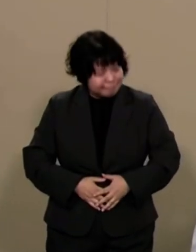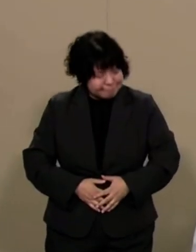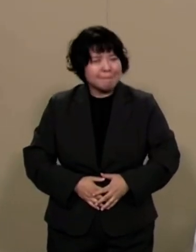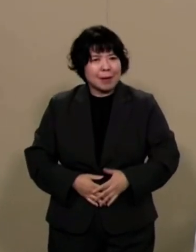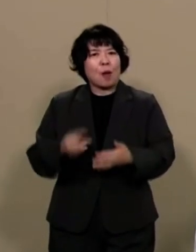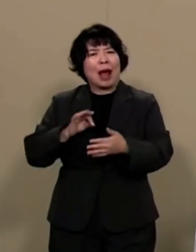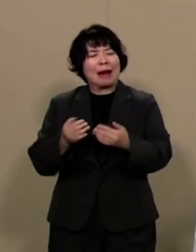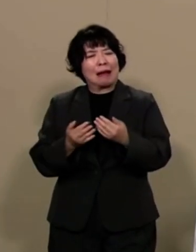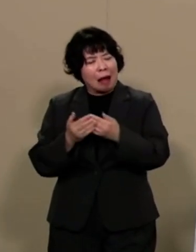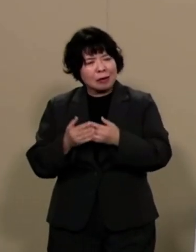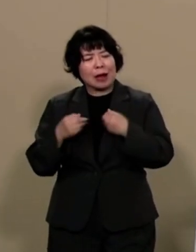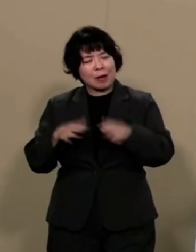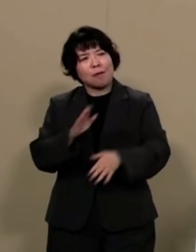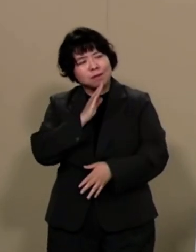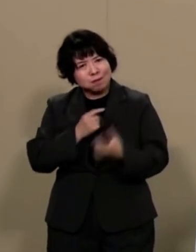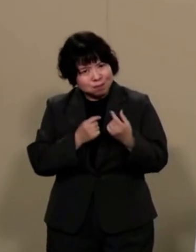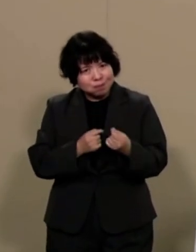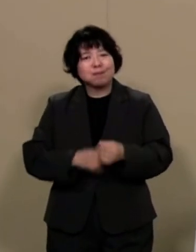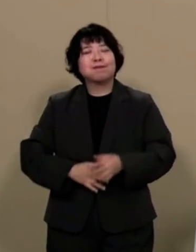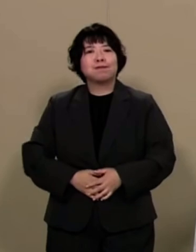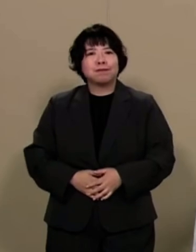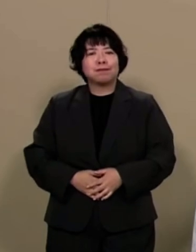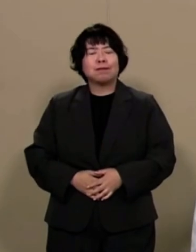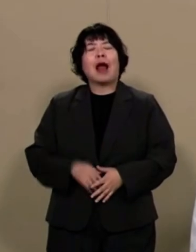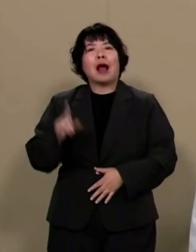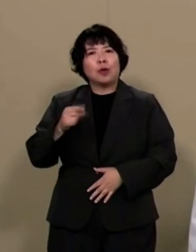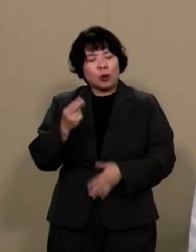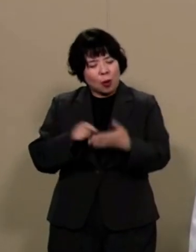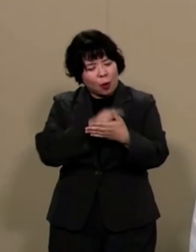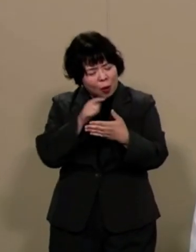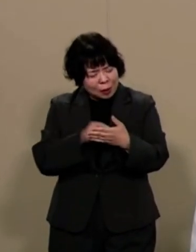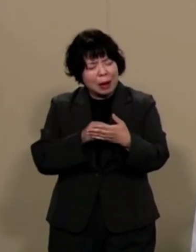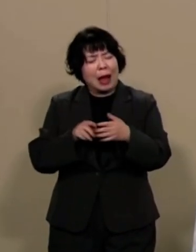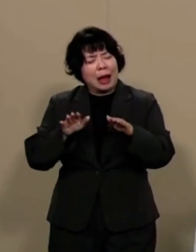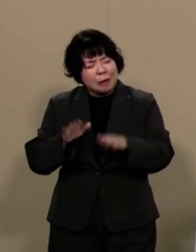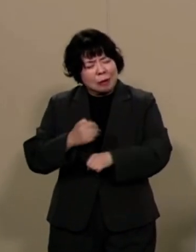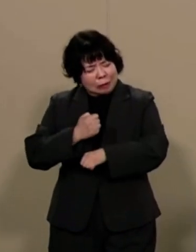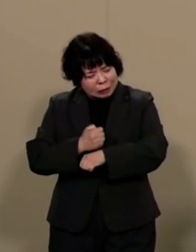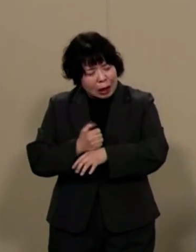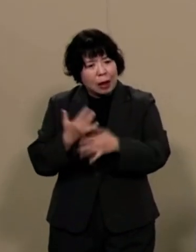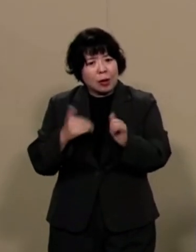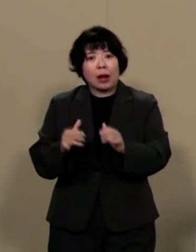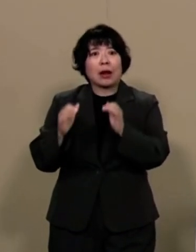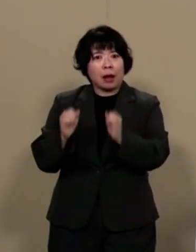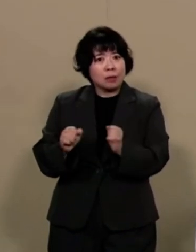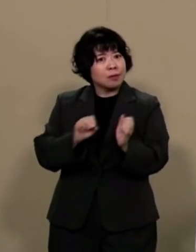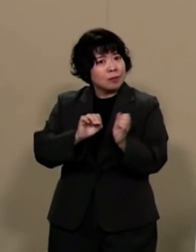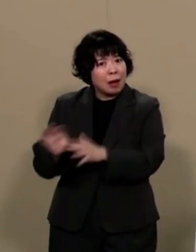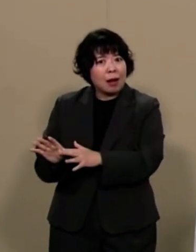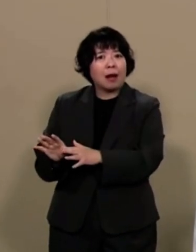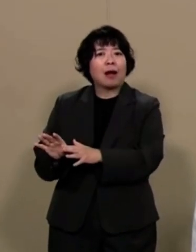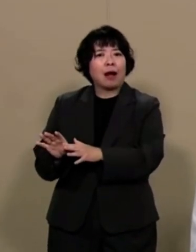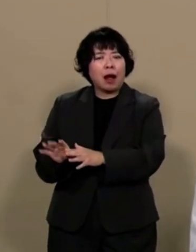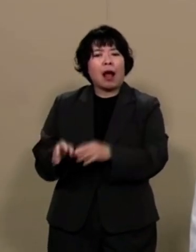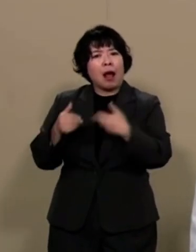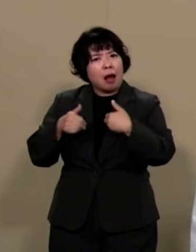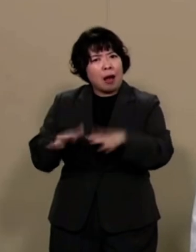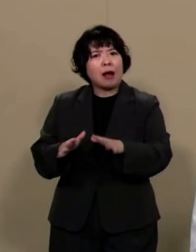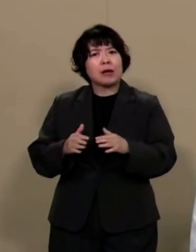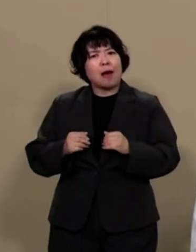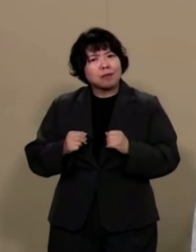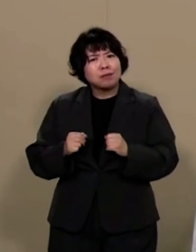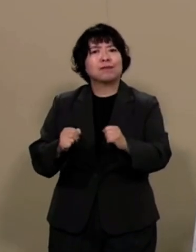解散ですよねさてのでは今も苦しむ方々たくさんいらっしゃるのに置き去りにして解散に